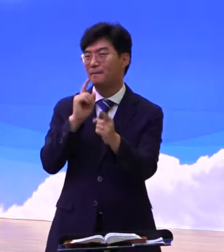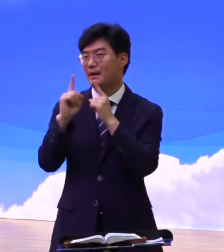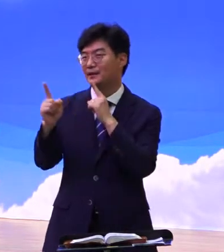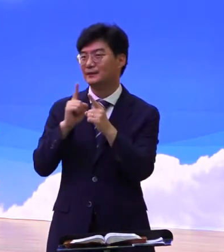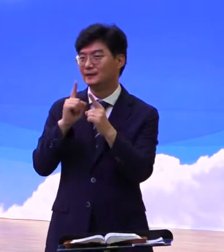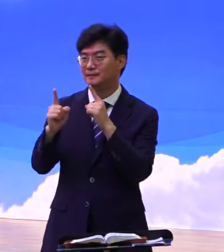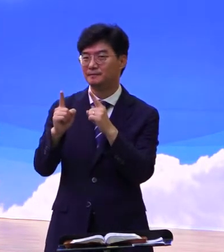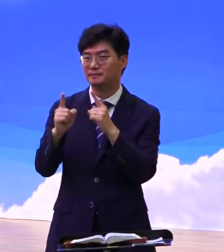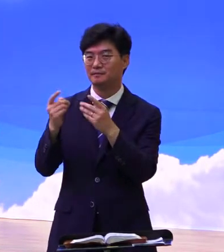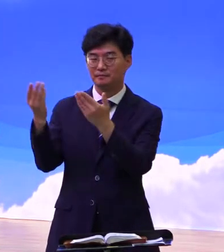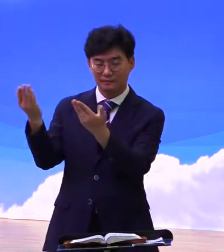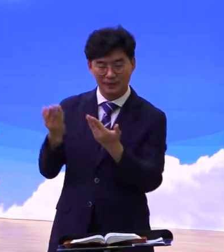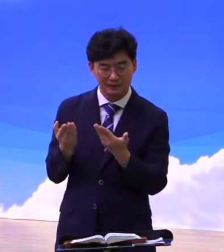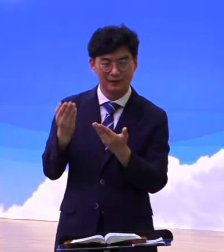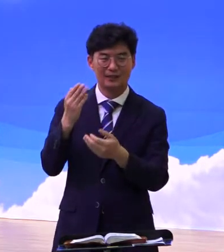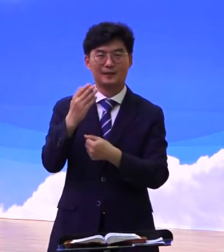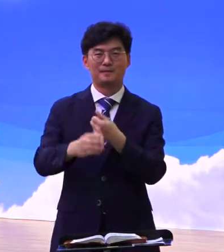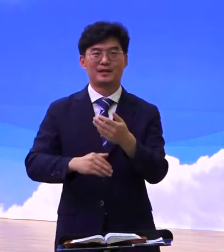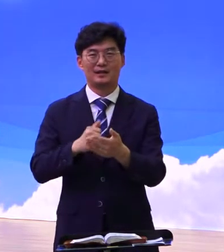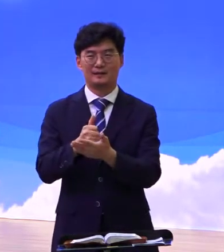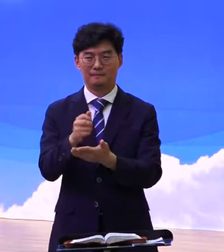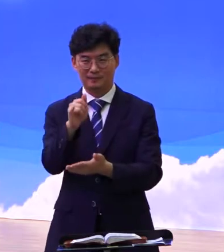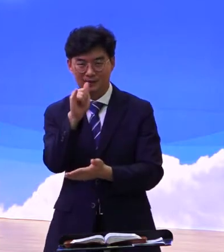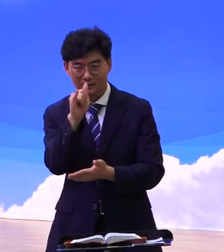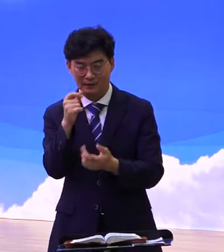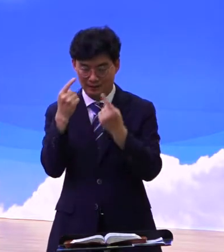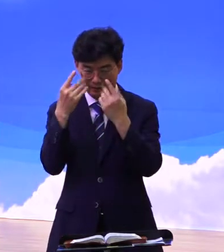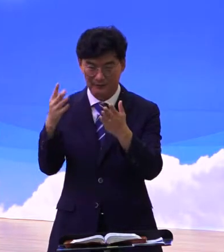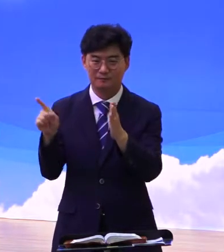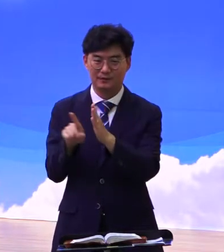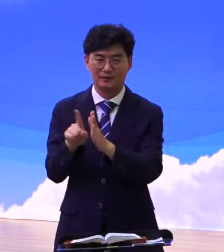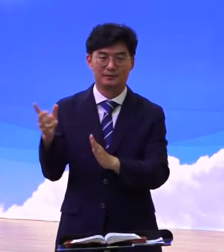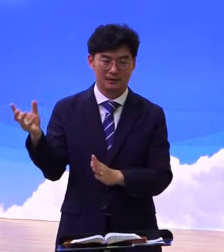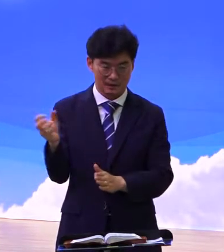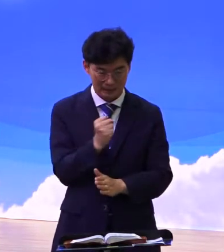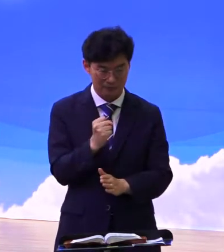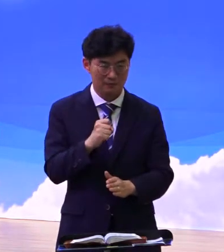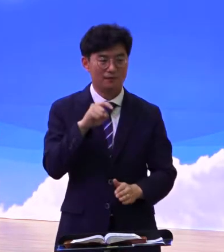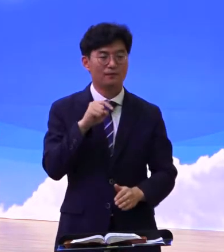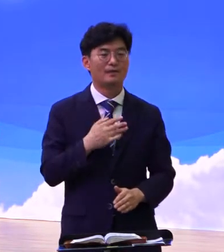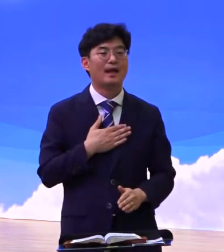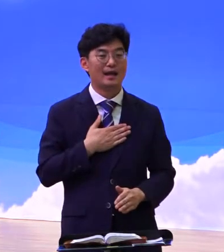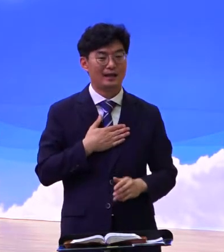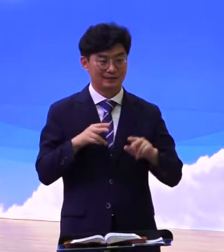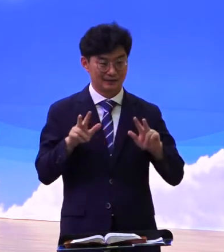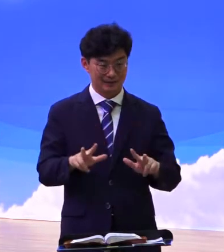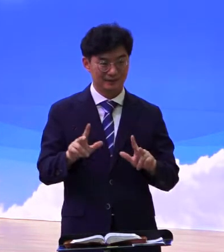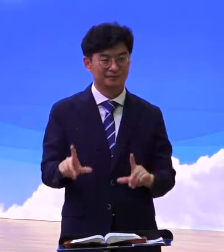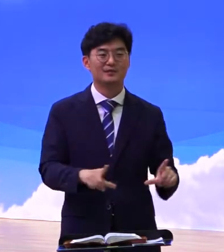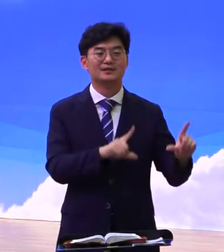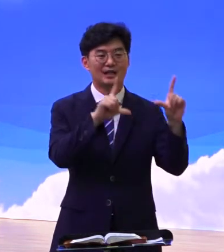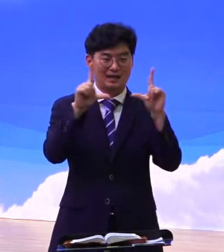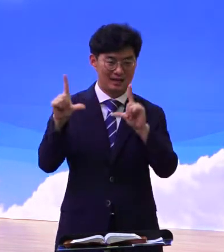합니다. 이것이 진정한 분별력이고 이것이 진정한 그리스도인의